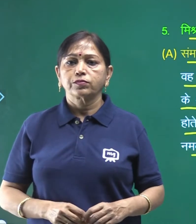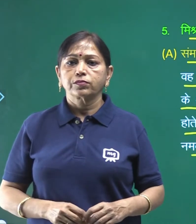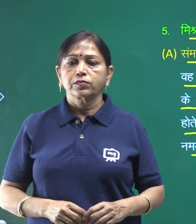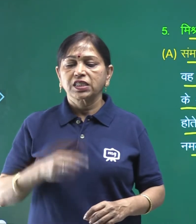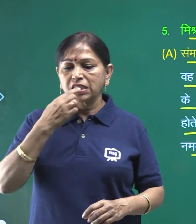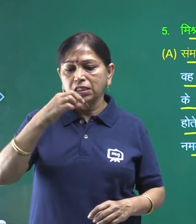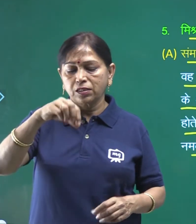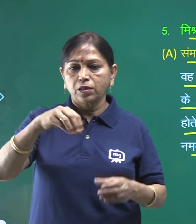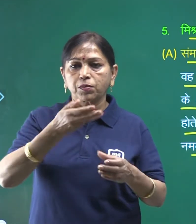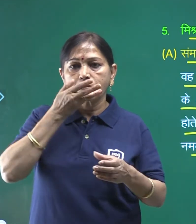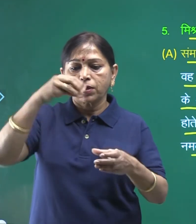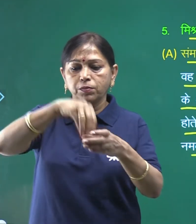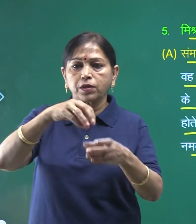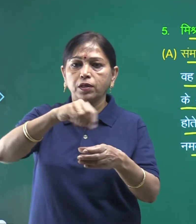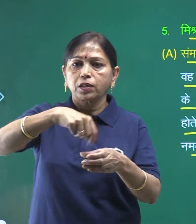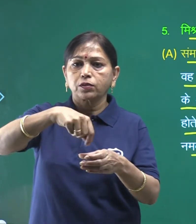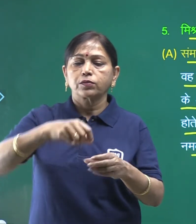नमक का घोल।